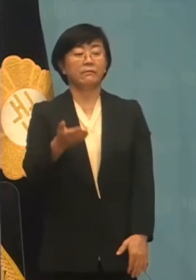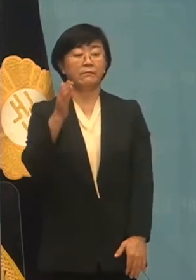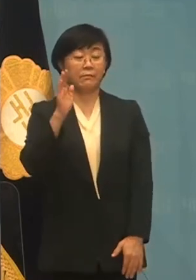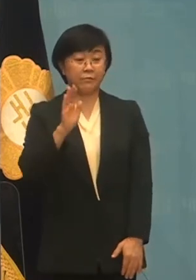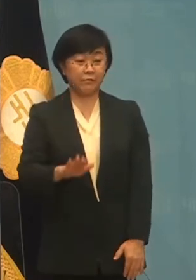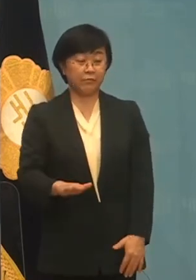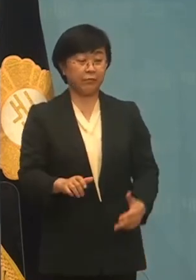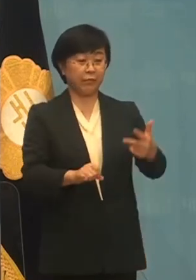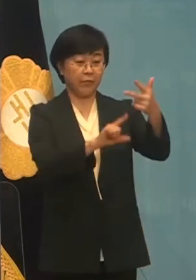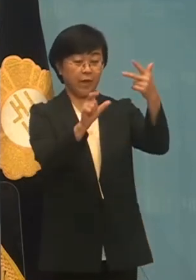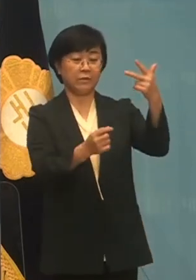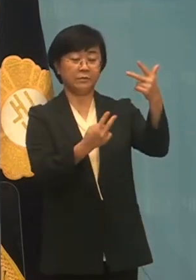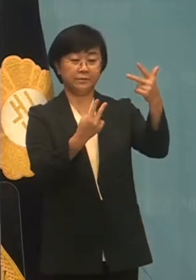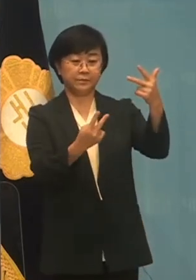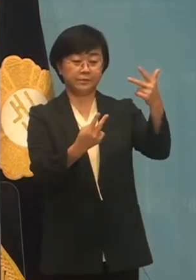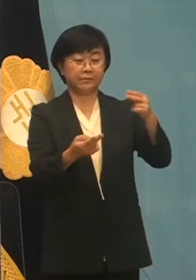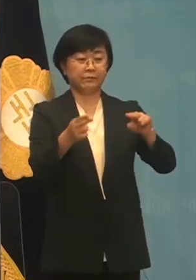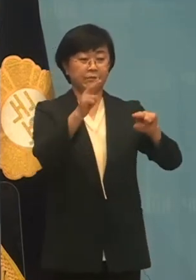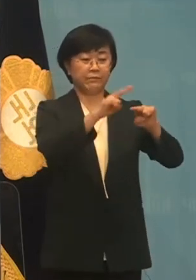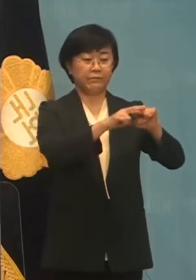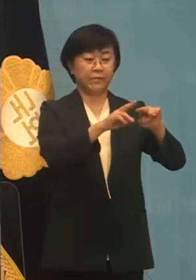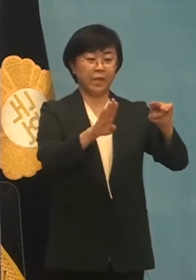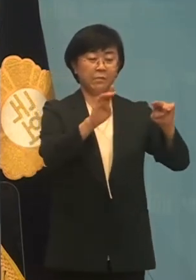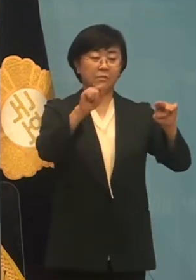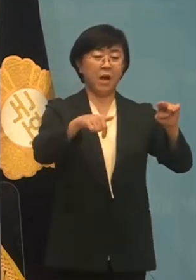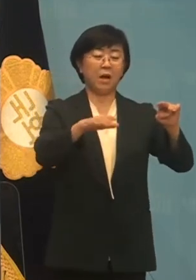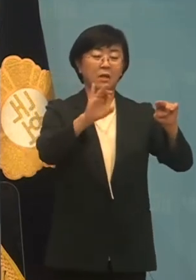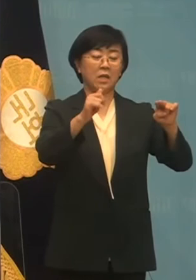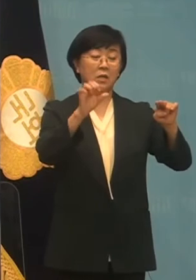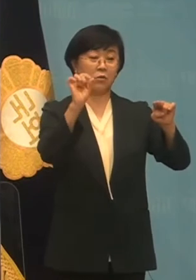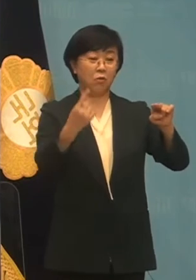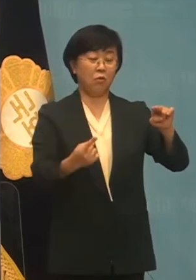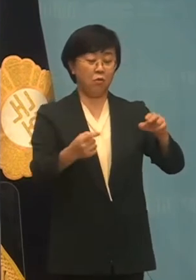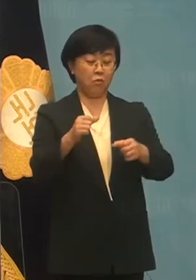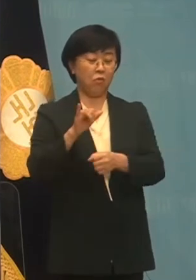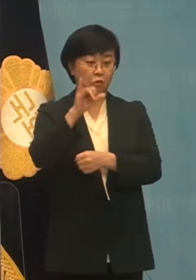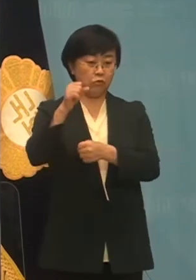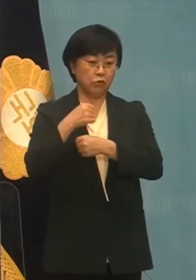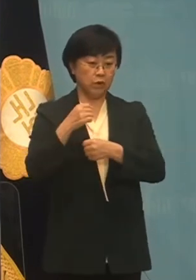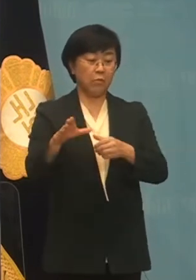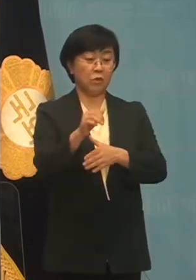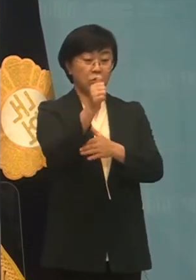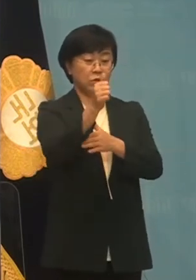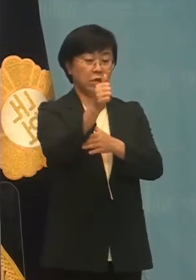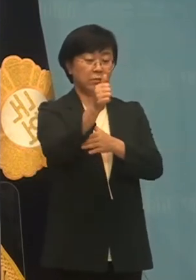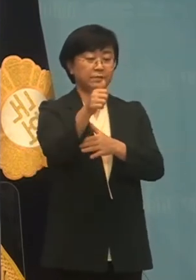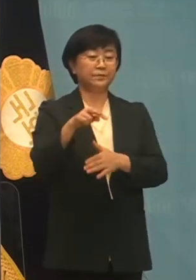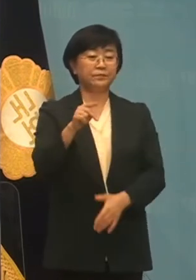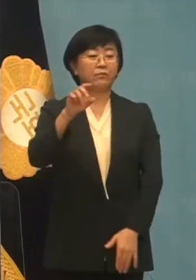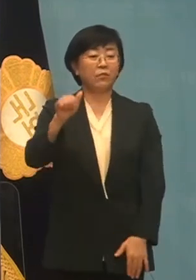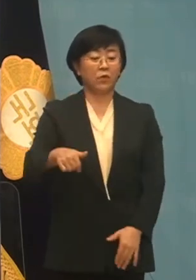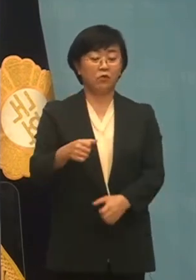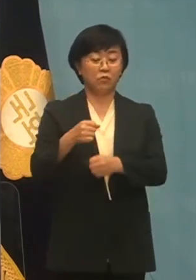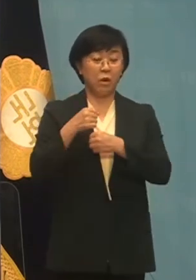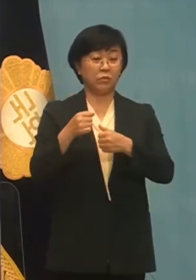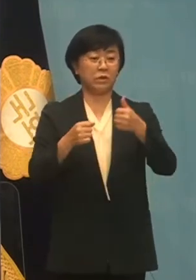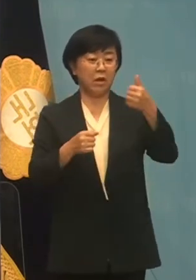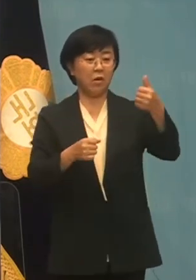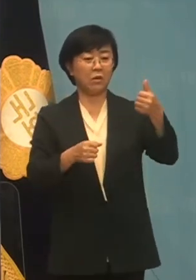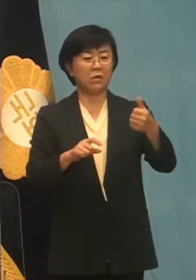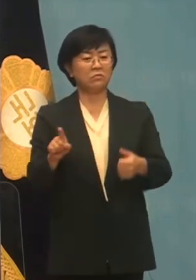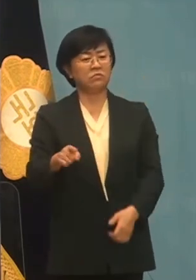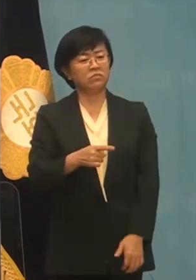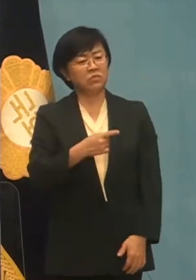특히 지난 7월 2일 부임한 박인호 공군 참모총장 그리고 서욱 국방부 장관은 정말